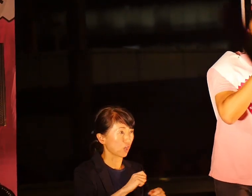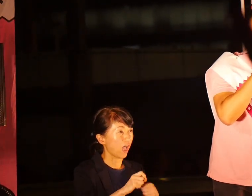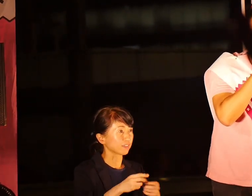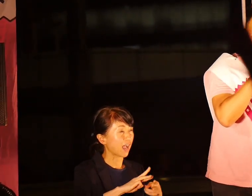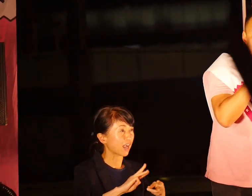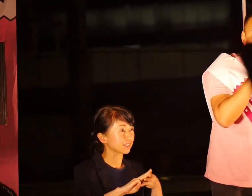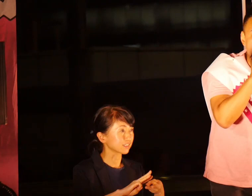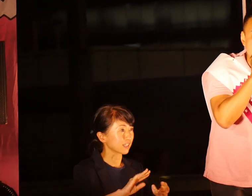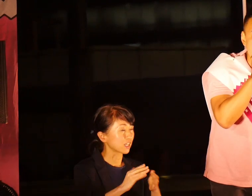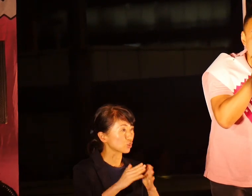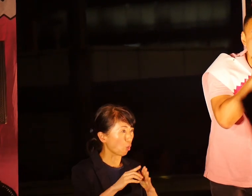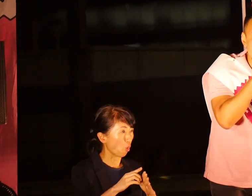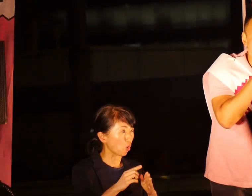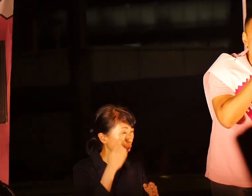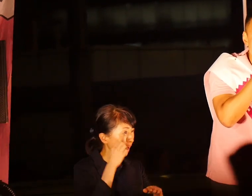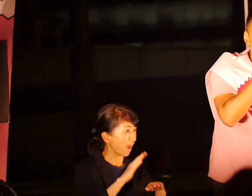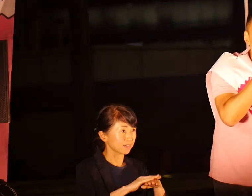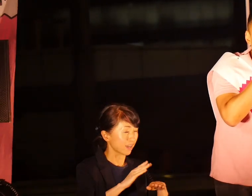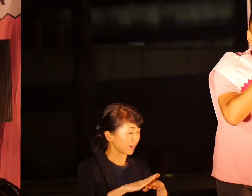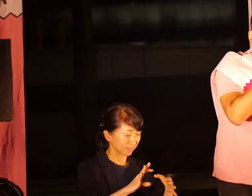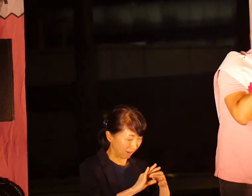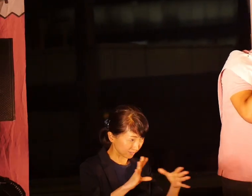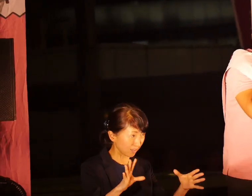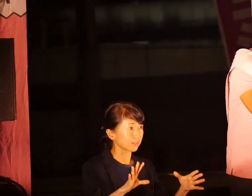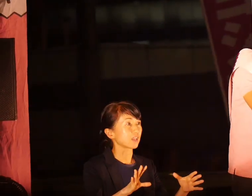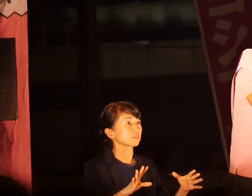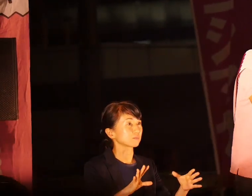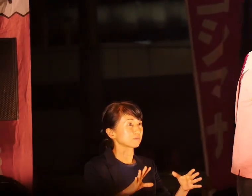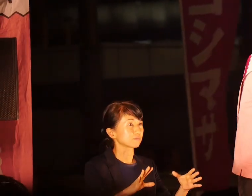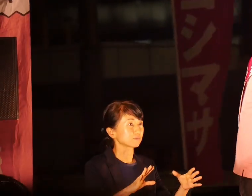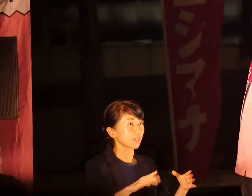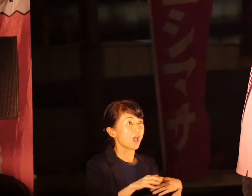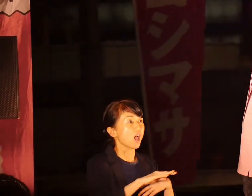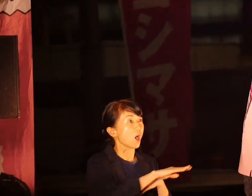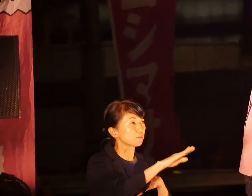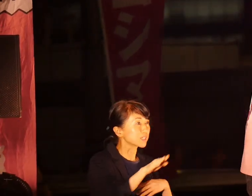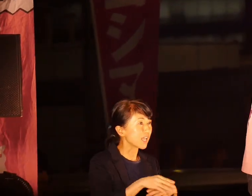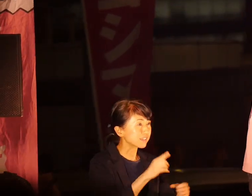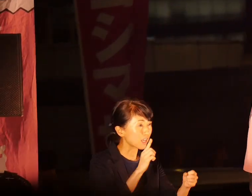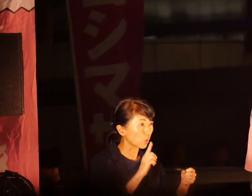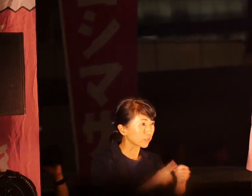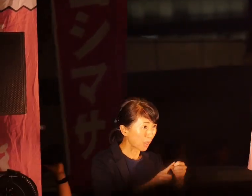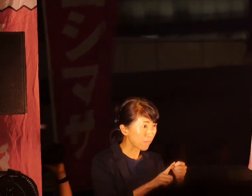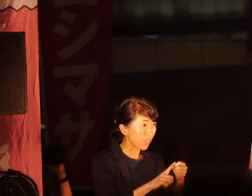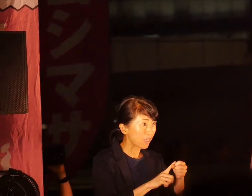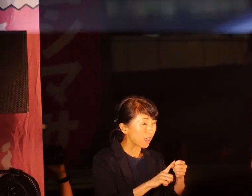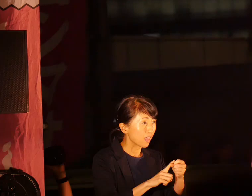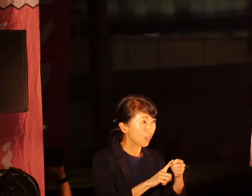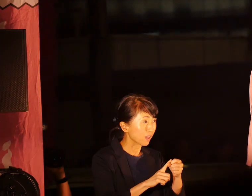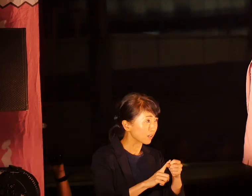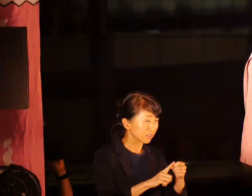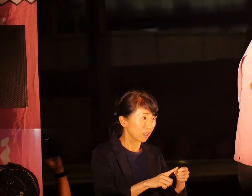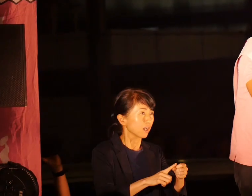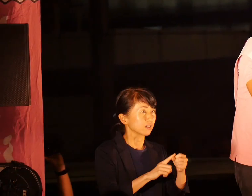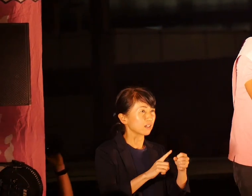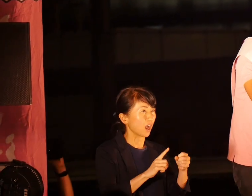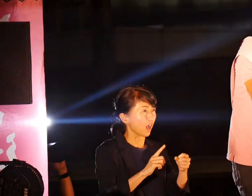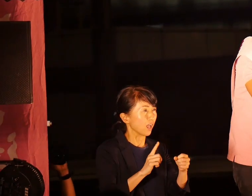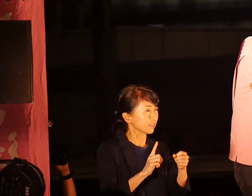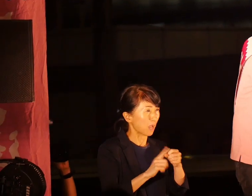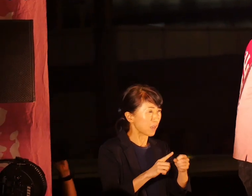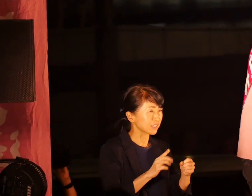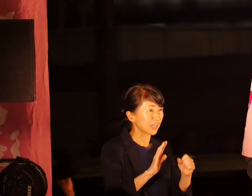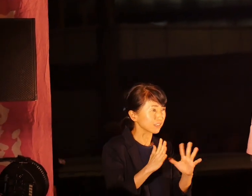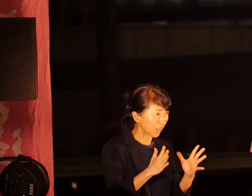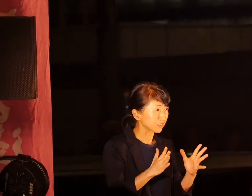一切関わらない、あなたのためになるかならないかのみでの判断で徹底的に抗